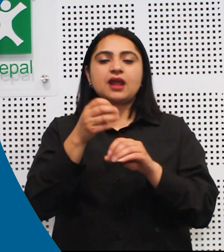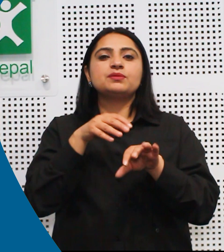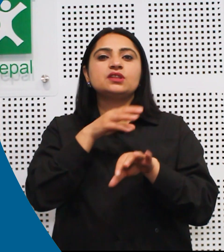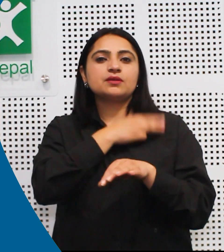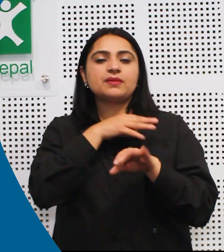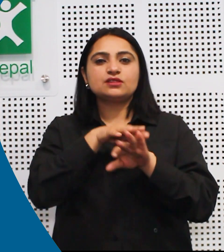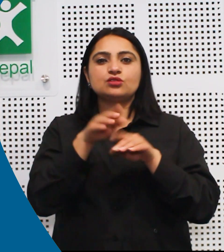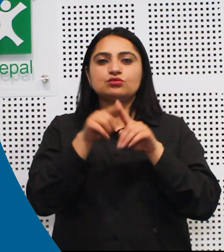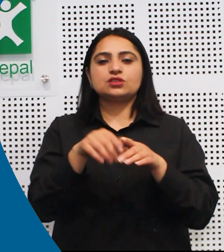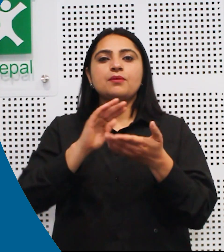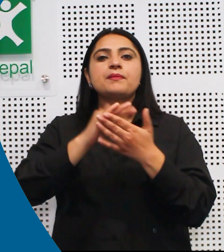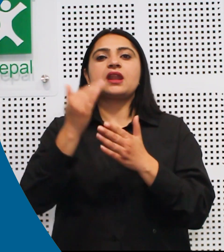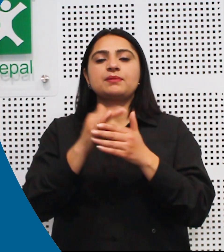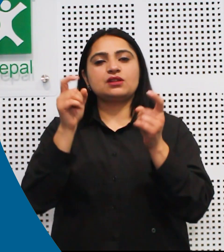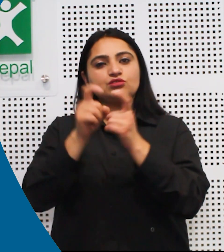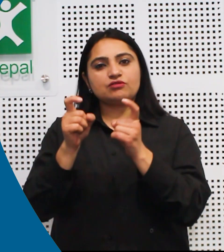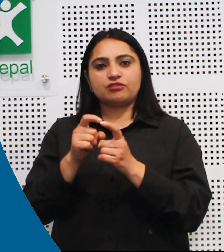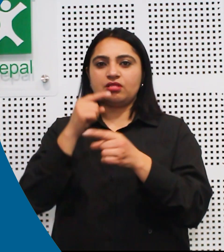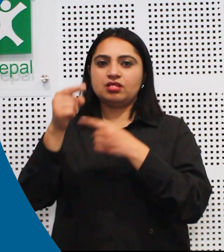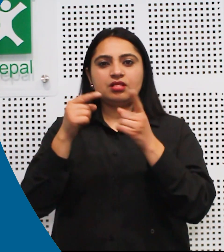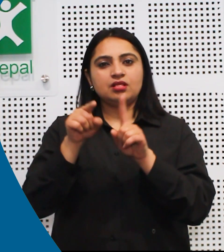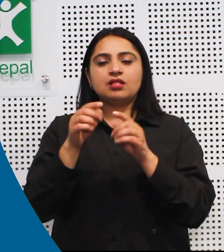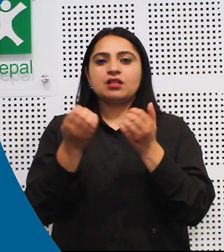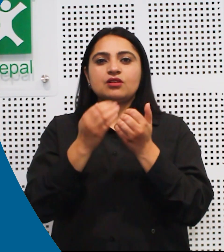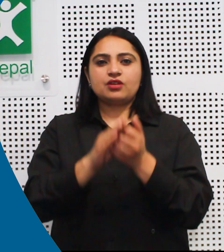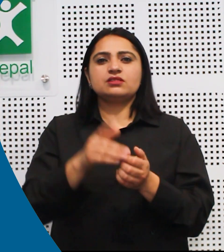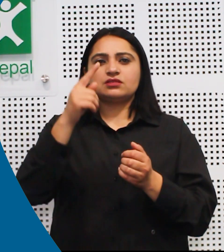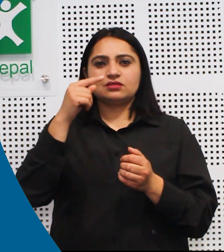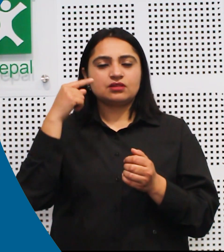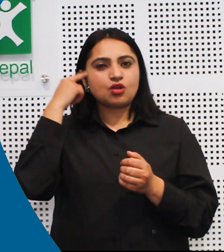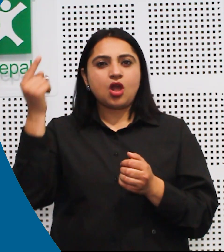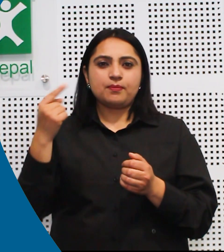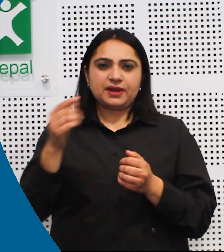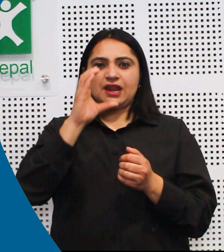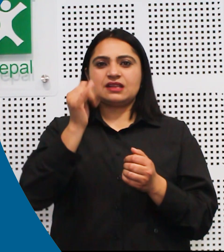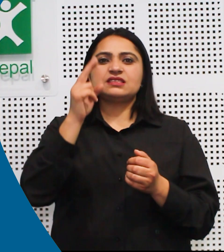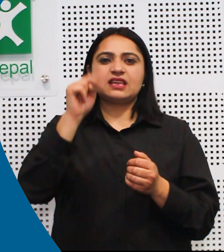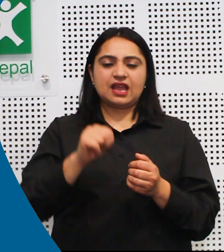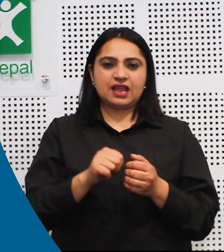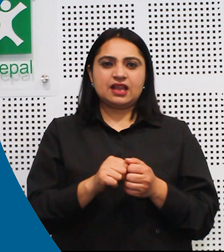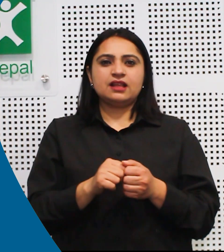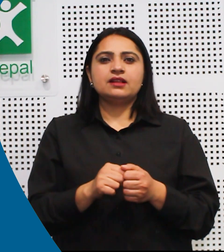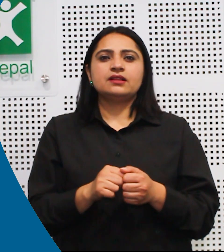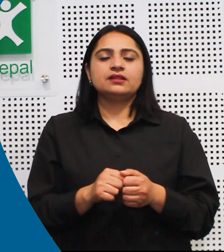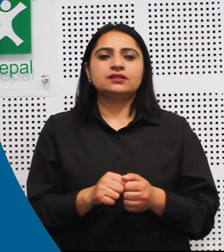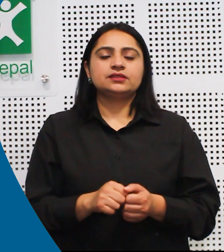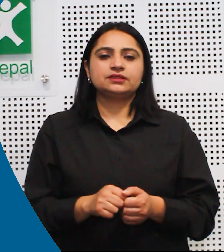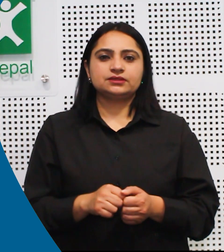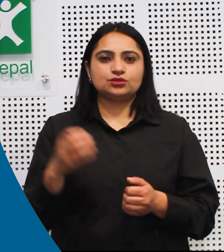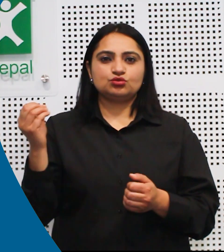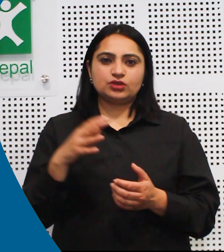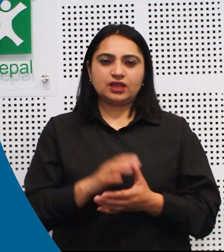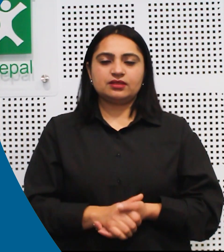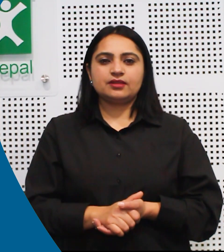हरेक महिना छलफल पनि गर्दै आएको छ। कल्पना ढेङ्गा मगर, CIN, बुलबुलिया FM,